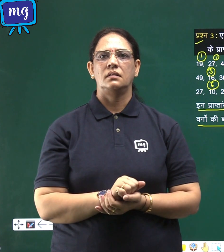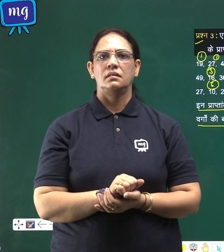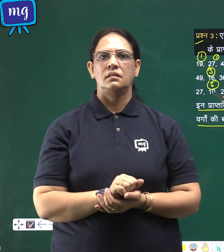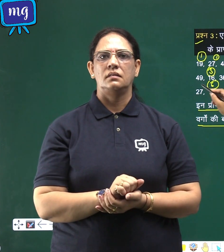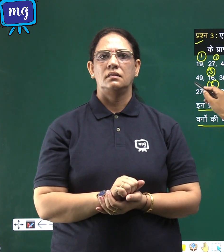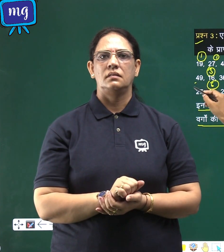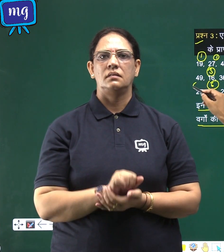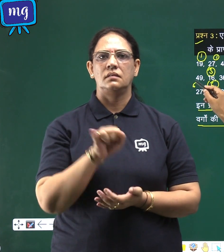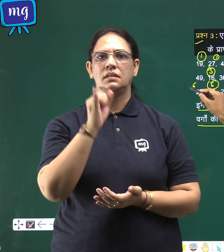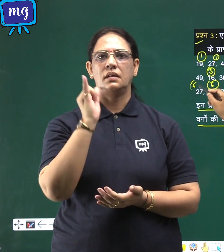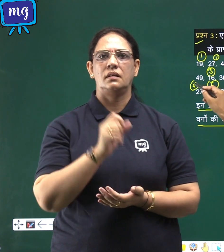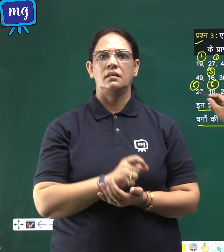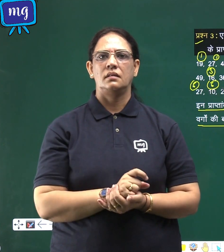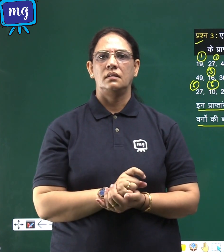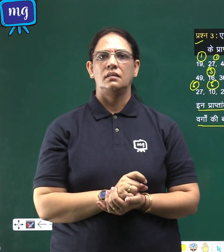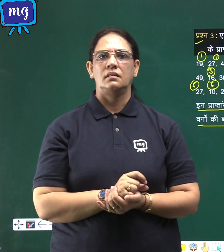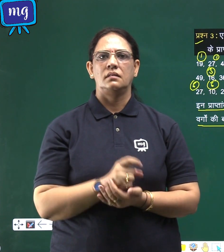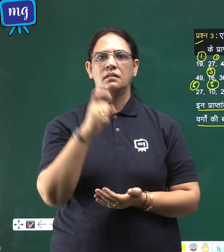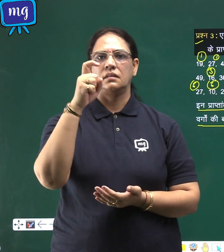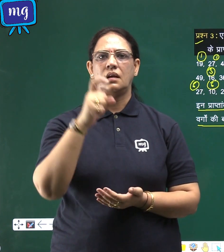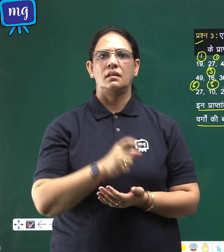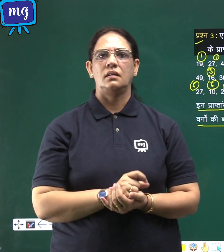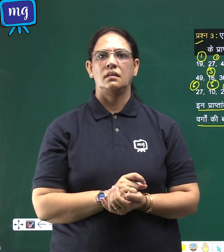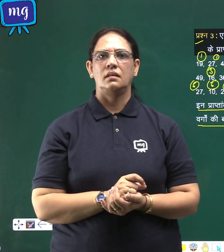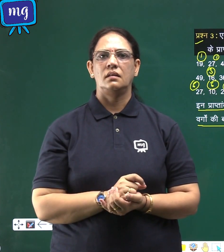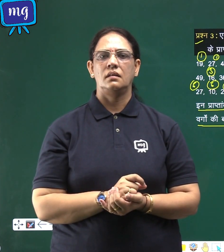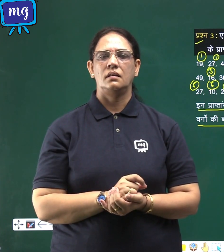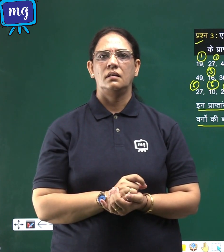छह शाद